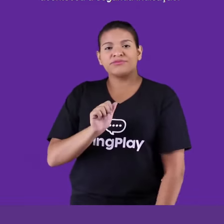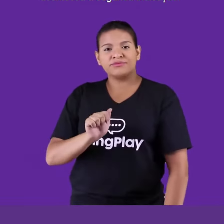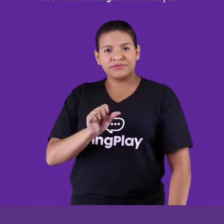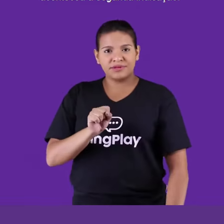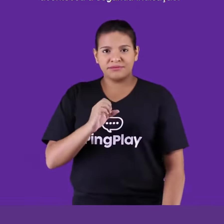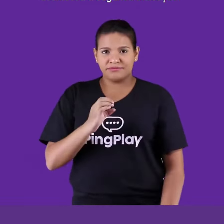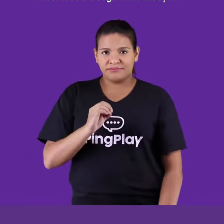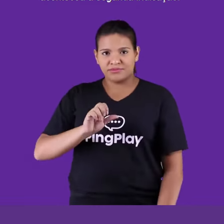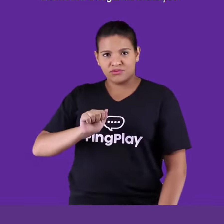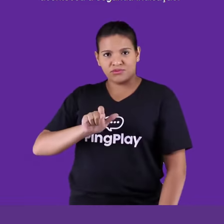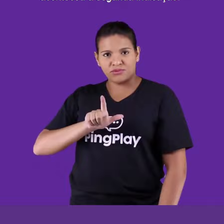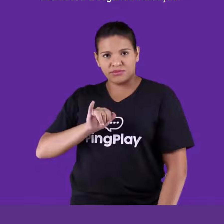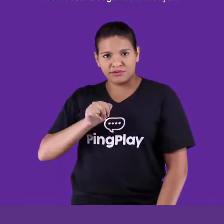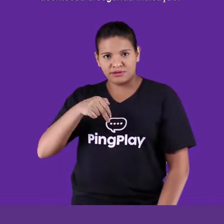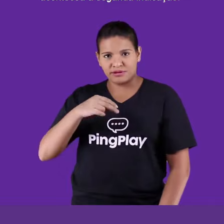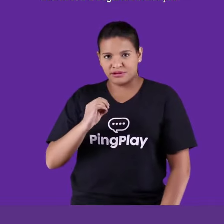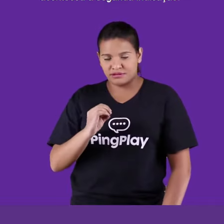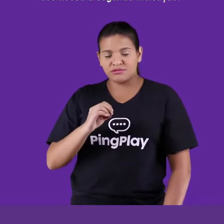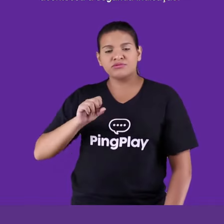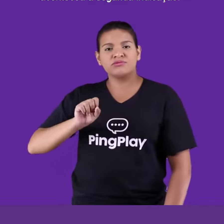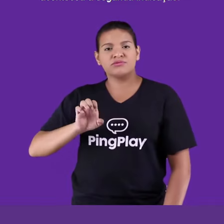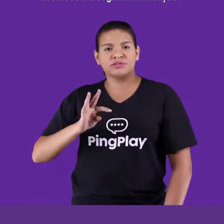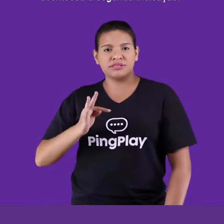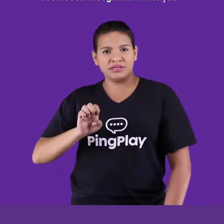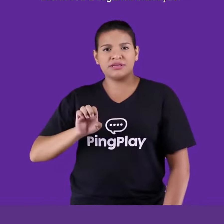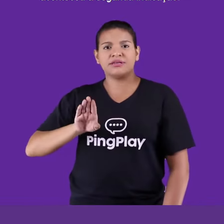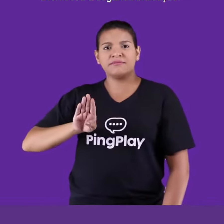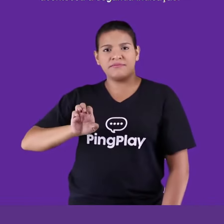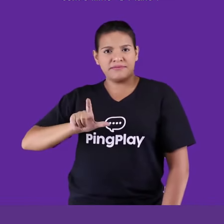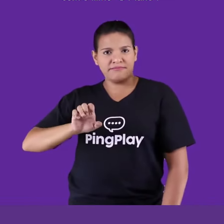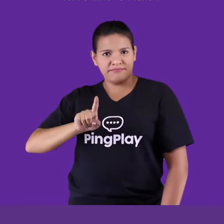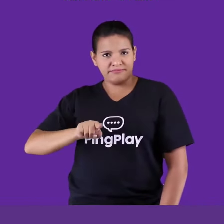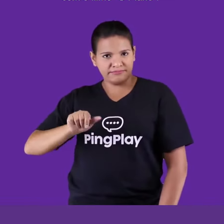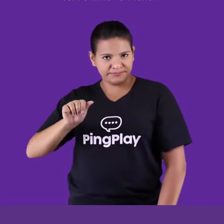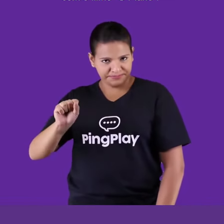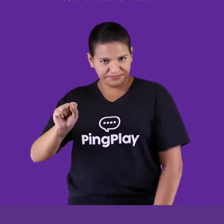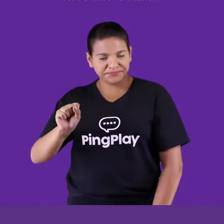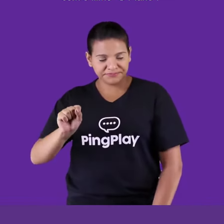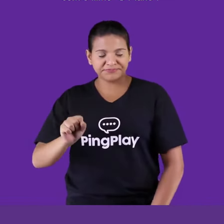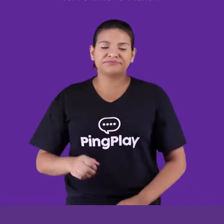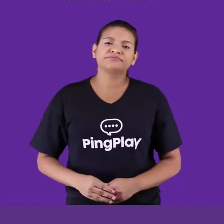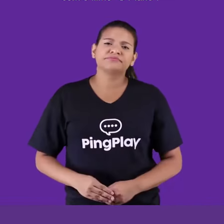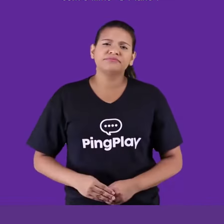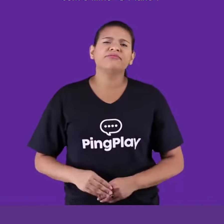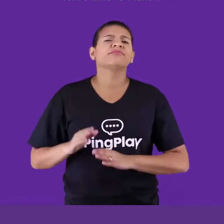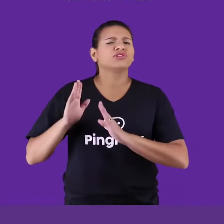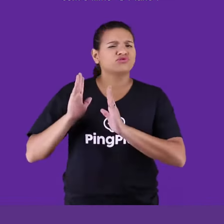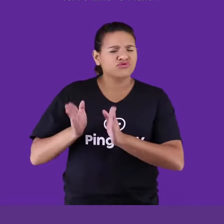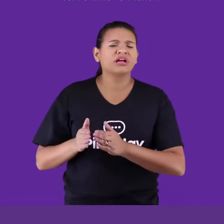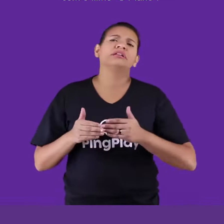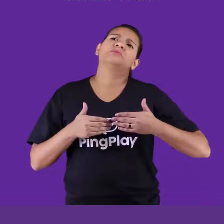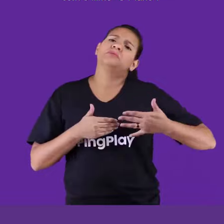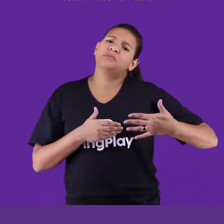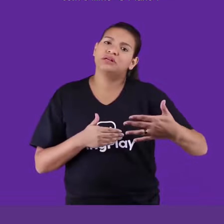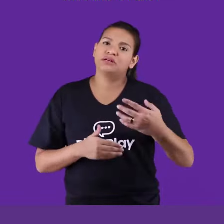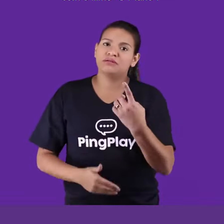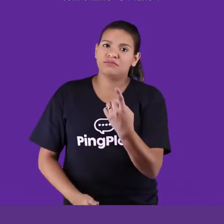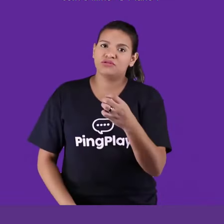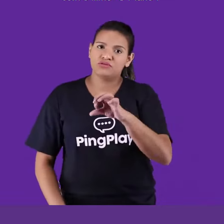anos em 1994 aconteceu a Segunda indicação foi a neozelandesa Jane campion com